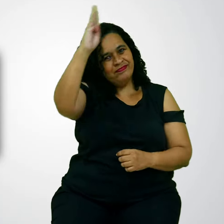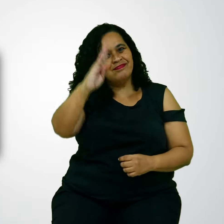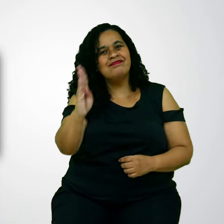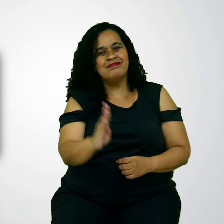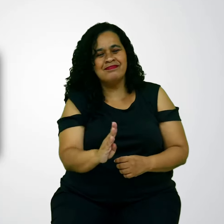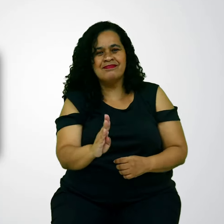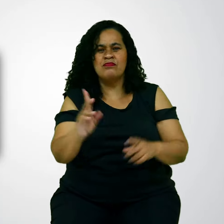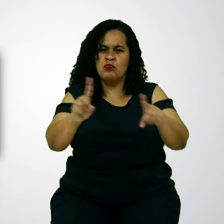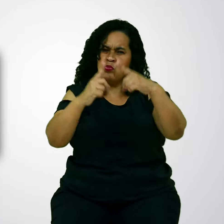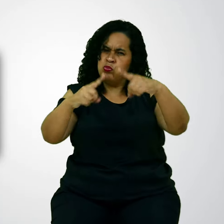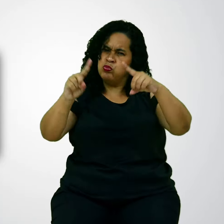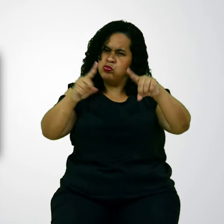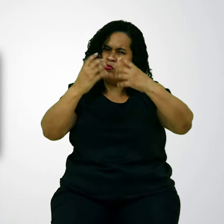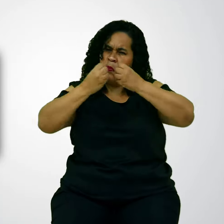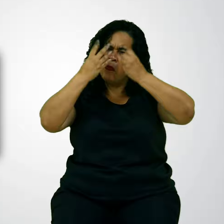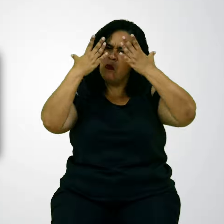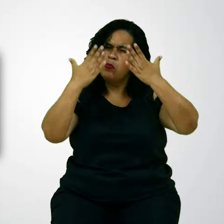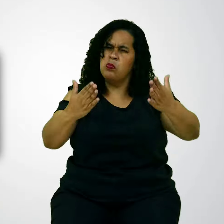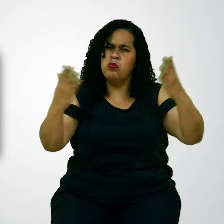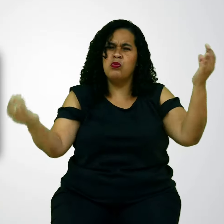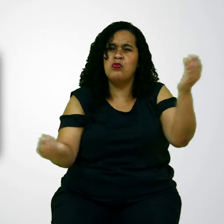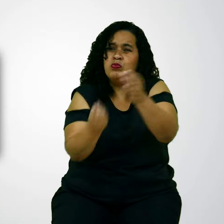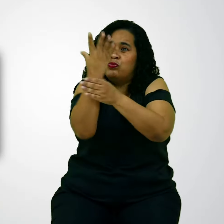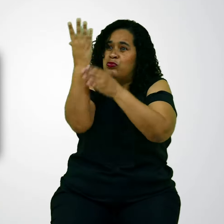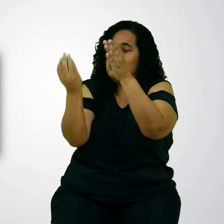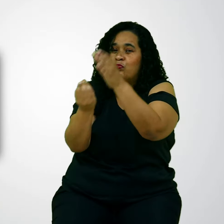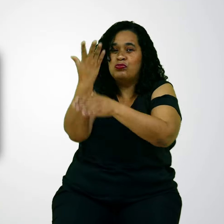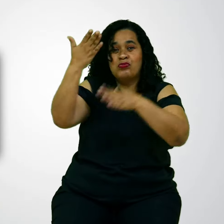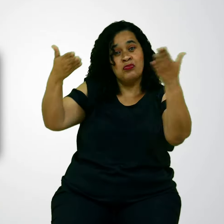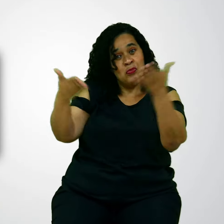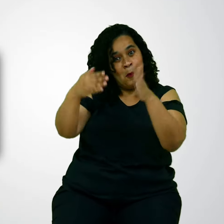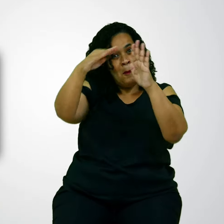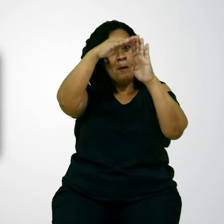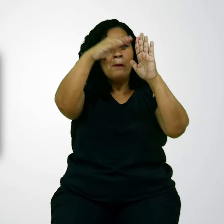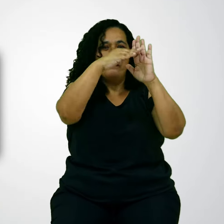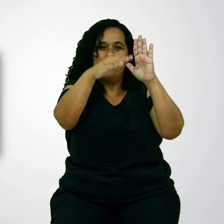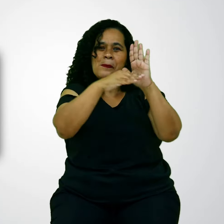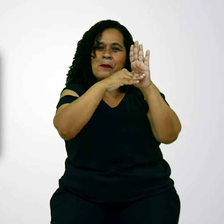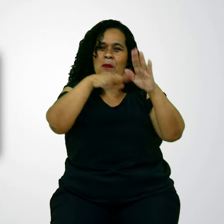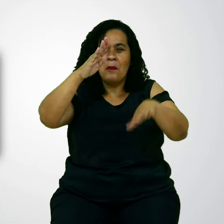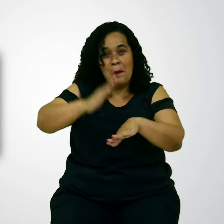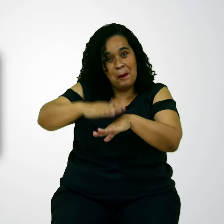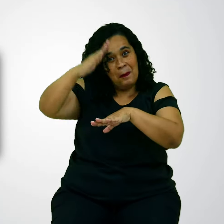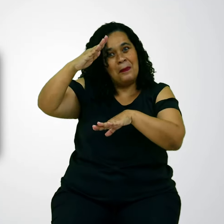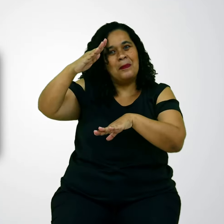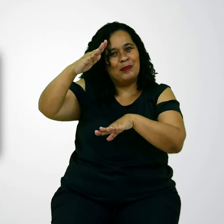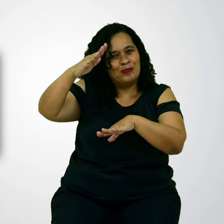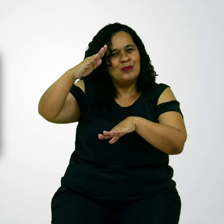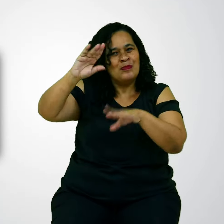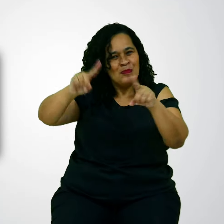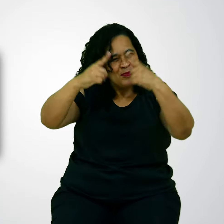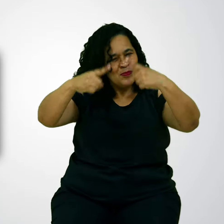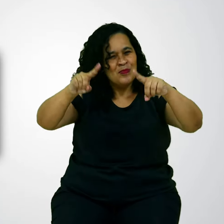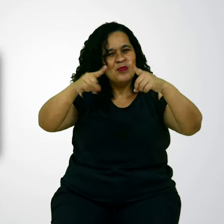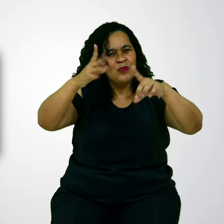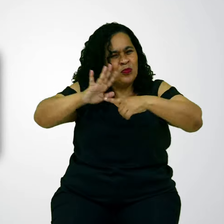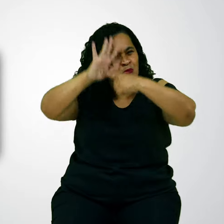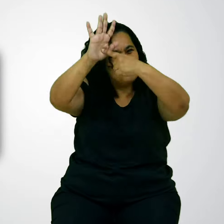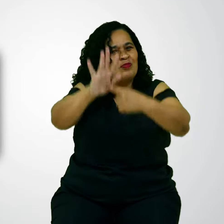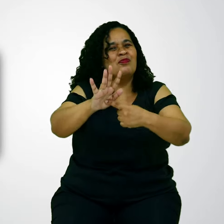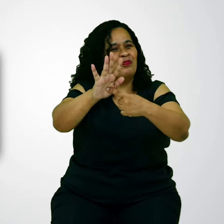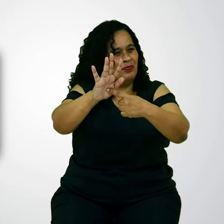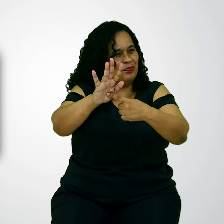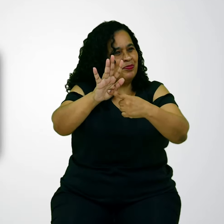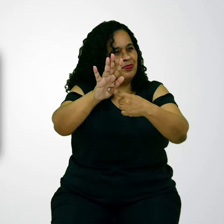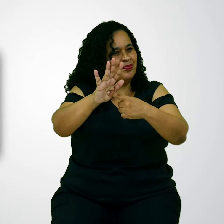a Deus, hoje, Mais Que Som está levando aí esse povo abençoado aí, a mensagem para esse povo abençoado. Nosso povo é criativo em